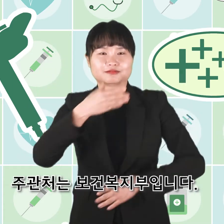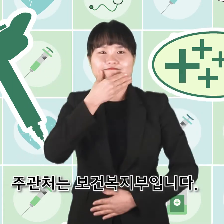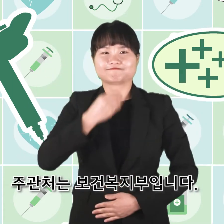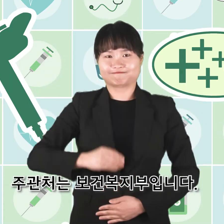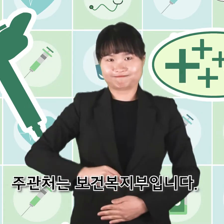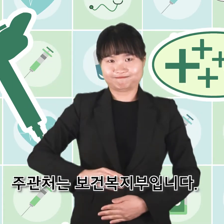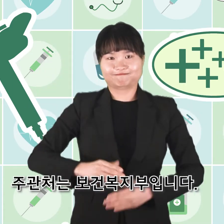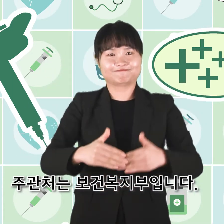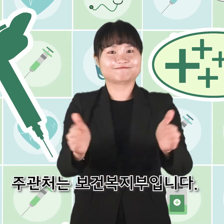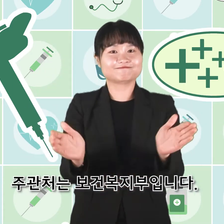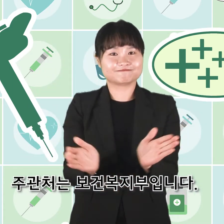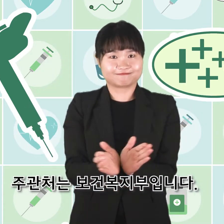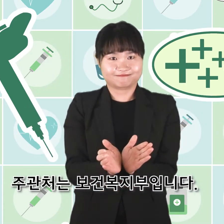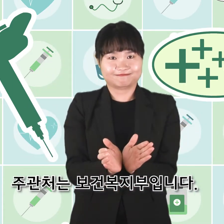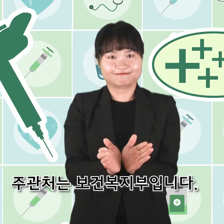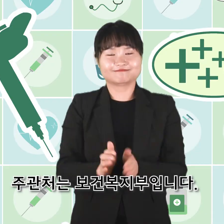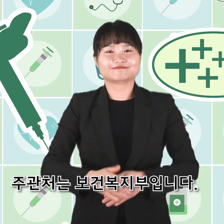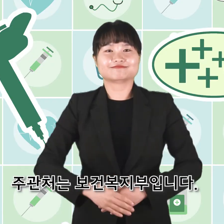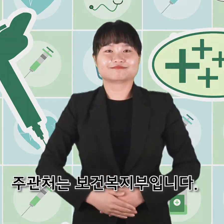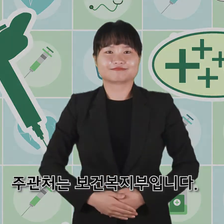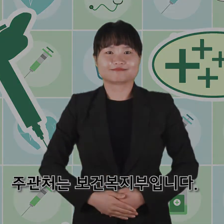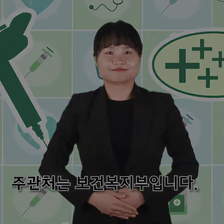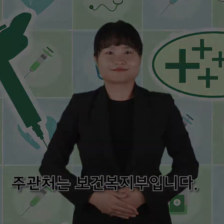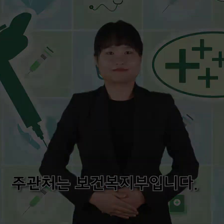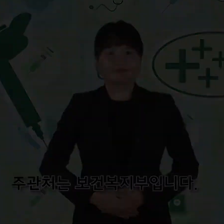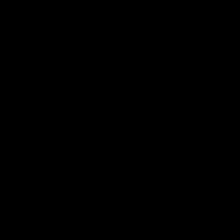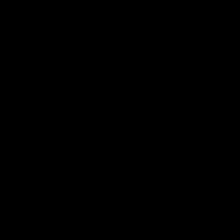주관처는 보건복지부입니다.